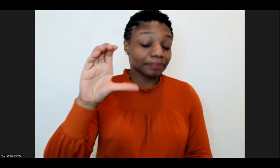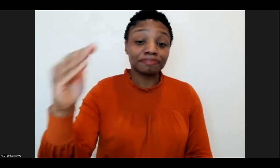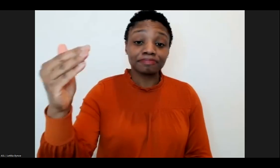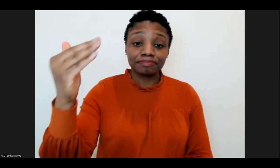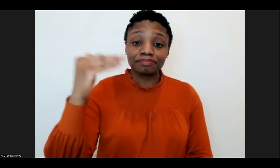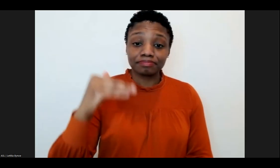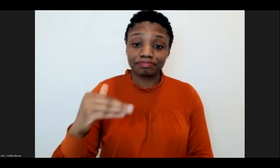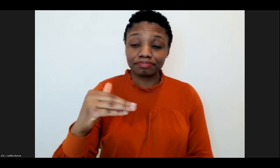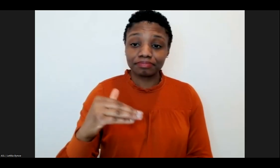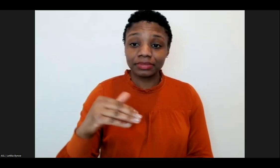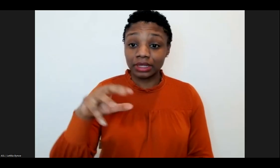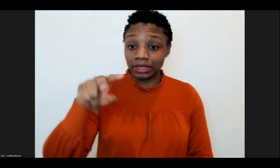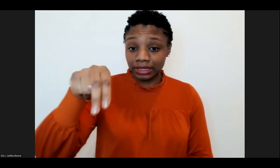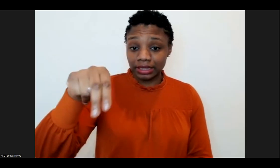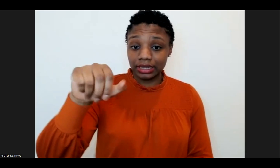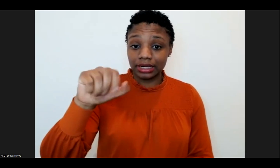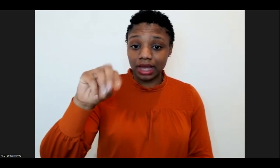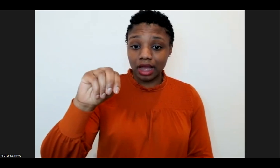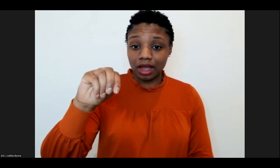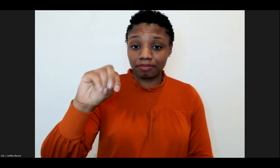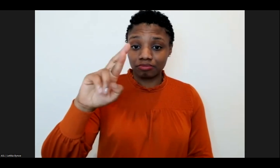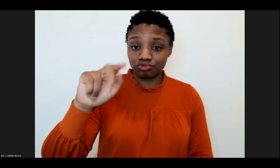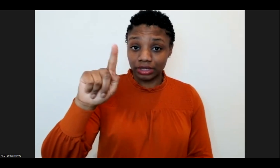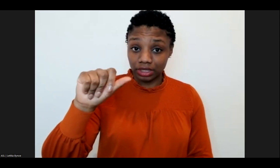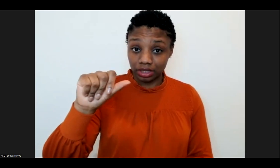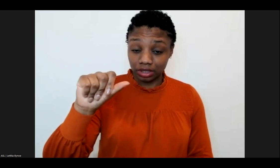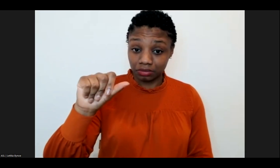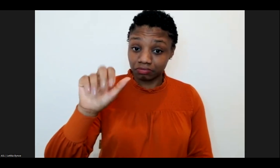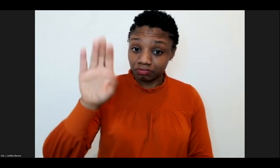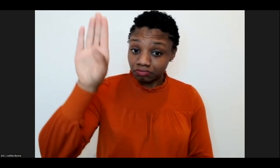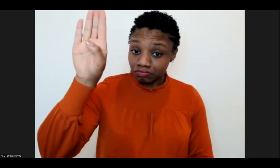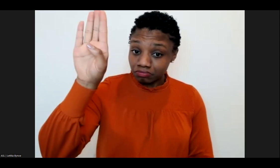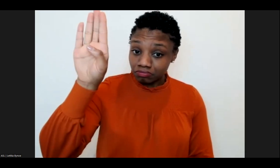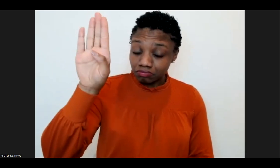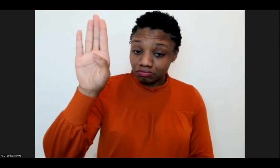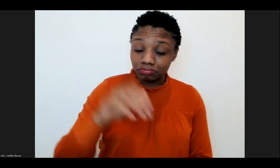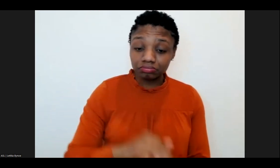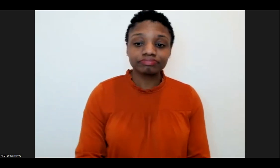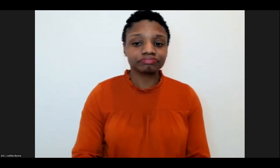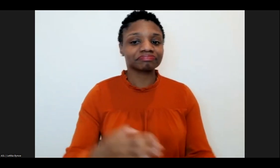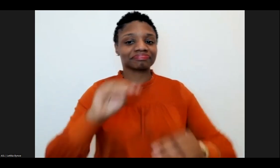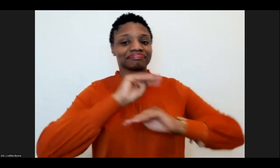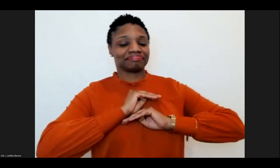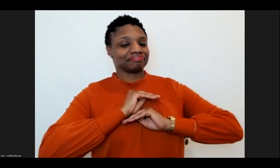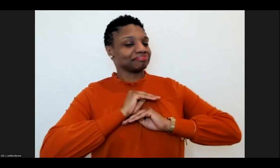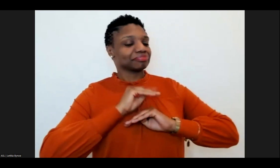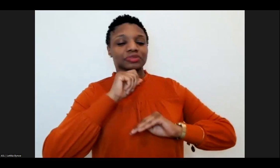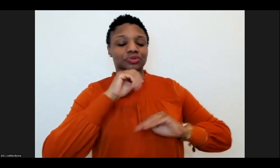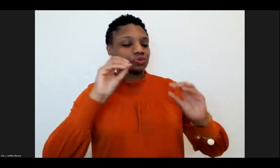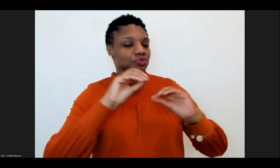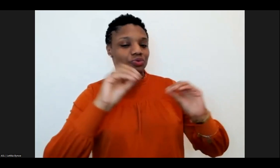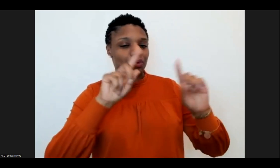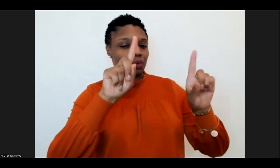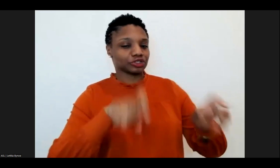y calila okay Ahora hay alguien más que va a hacer una